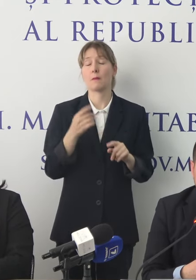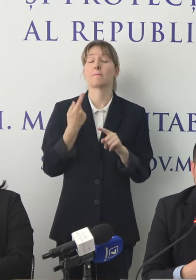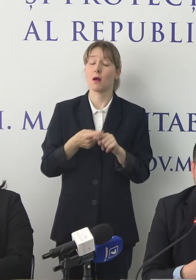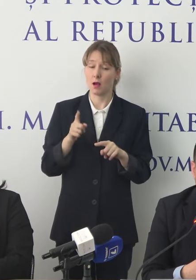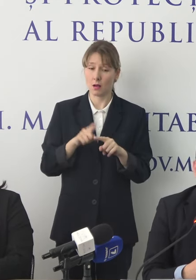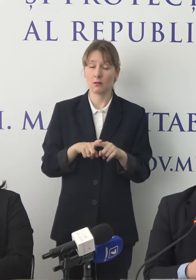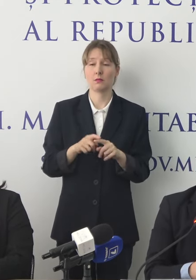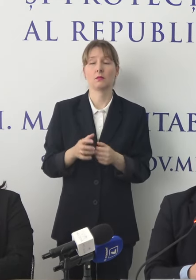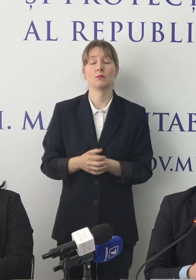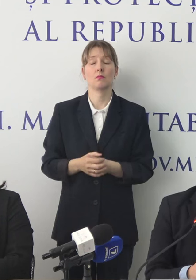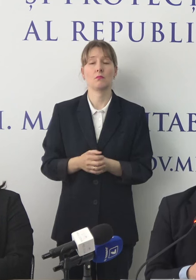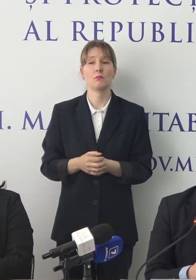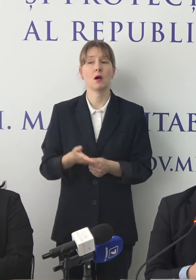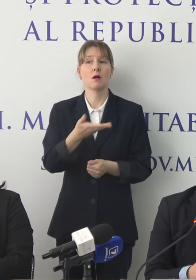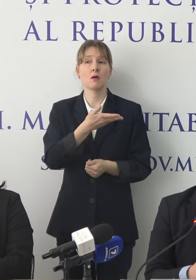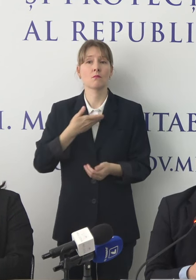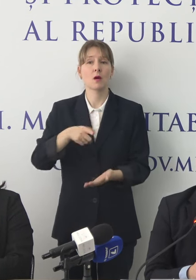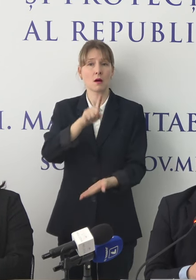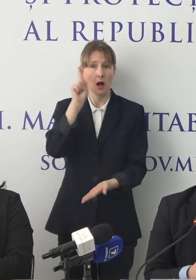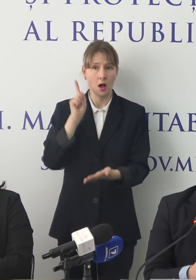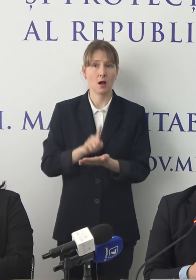aceea, noi vom